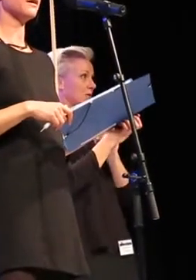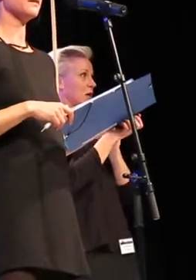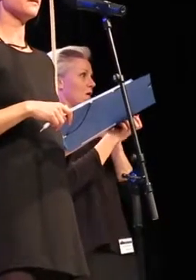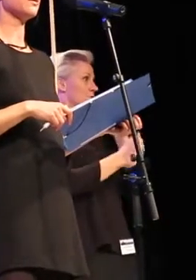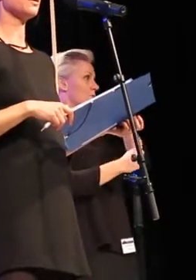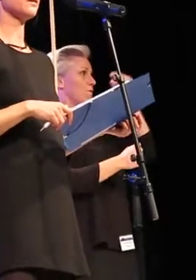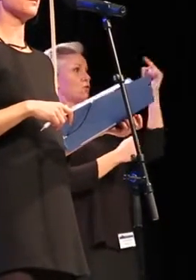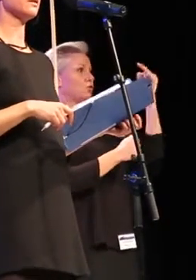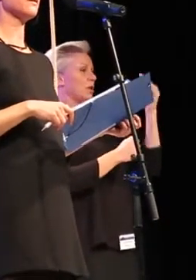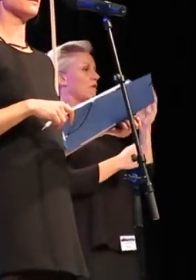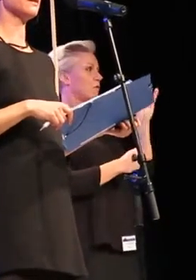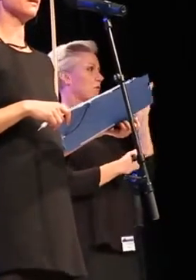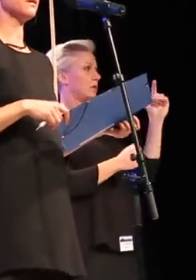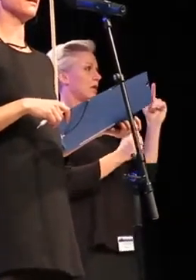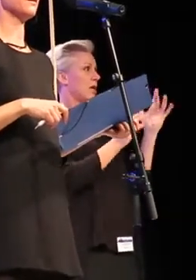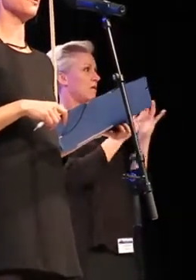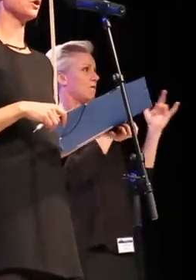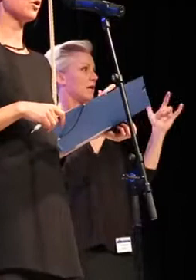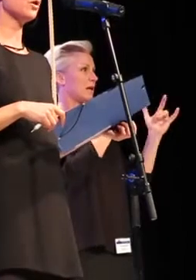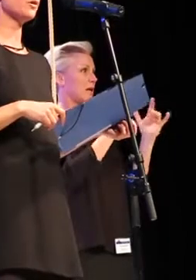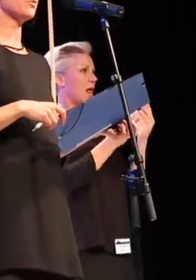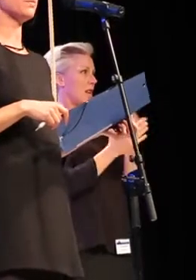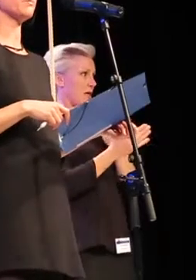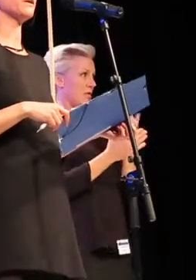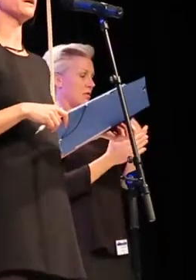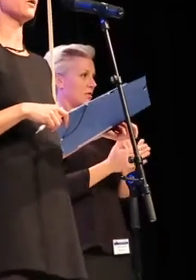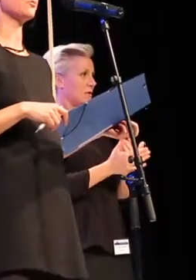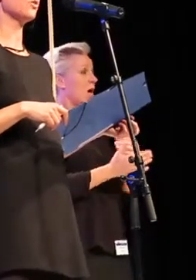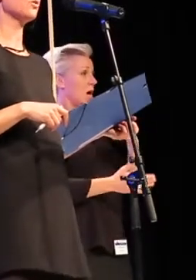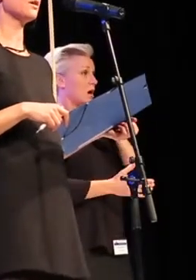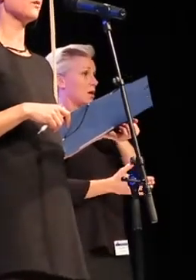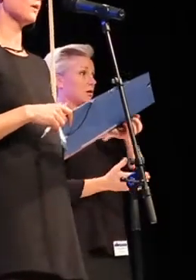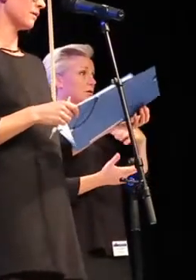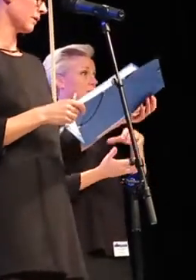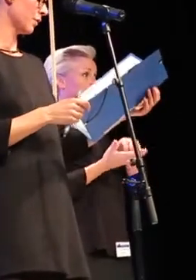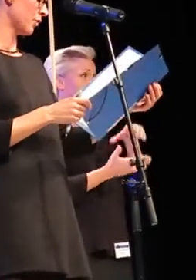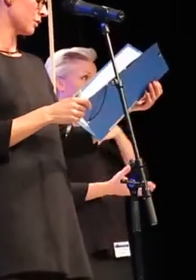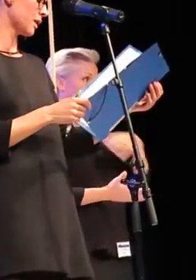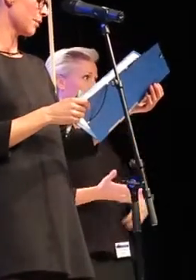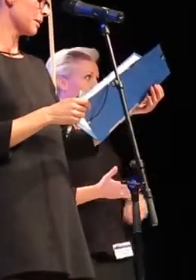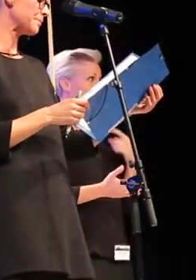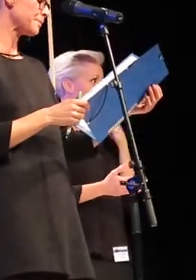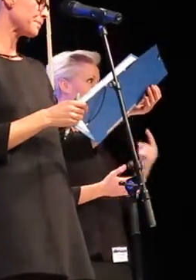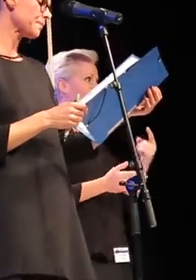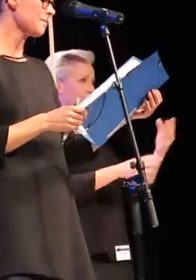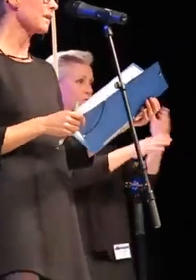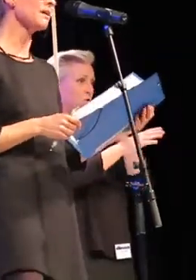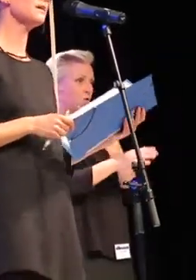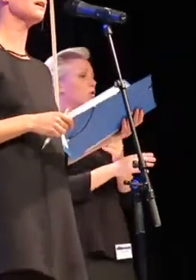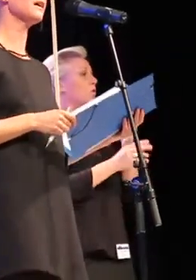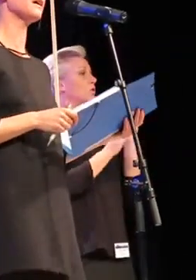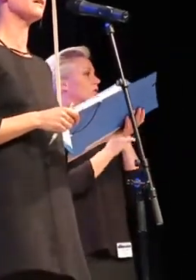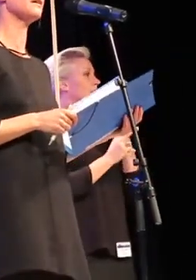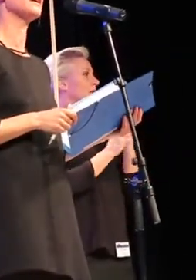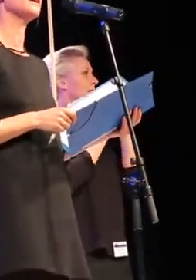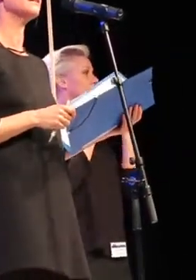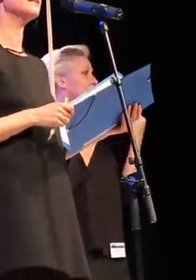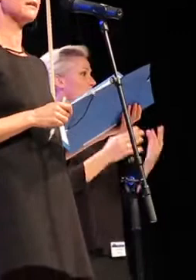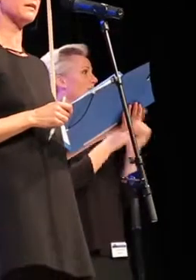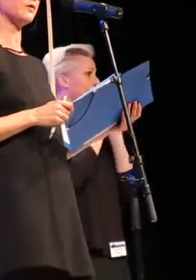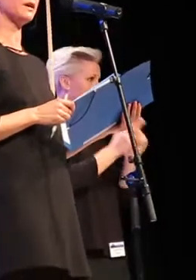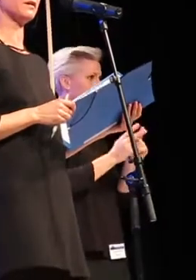fossilfria länder. Det sa statsministern i sin regeringsförklaring, och upprepade det häromdagen i FNs generalförsamling. Det är